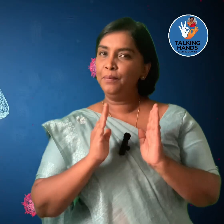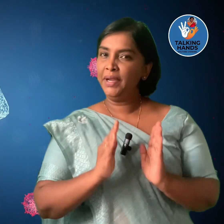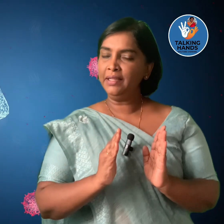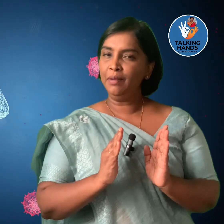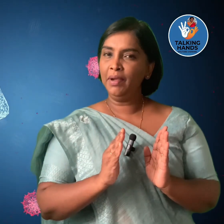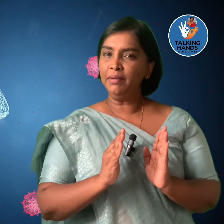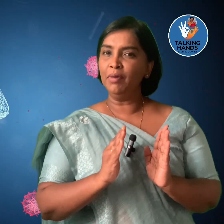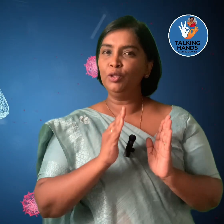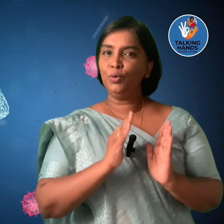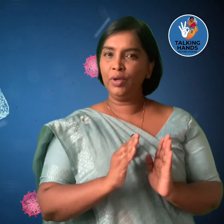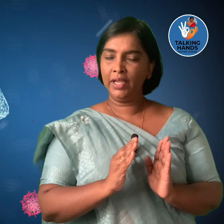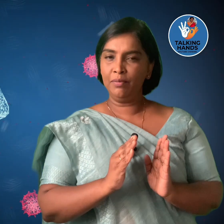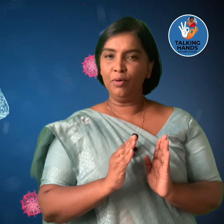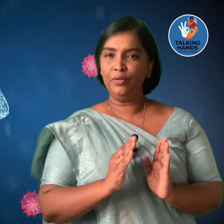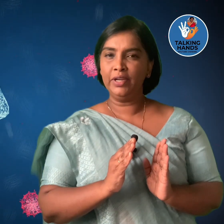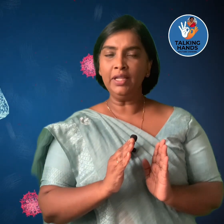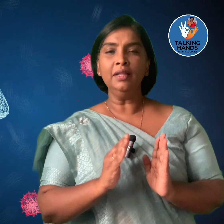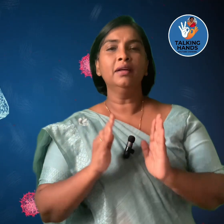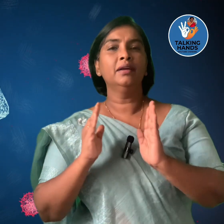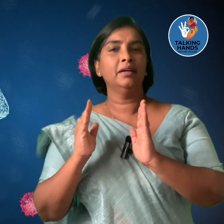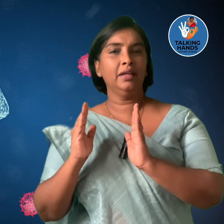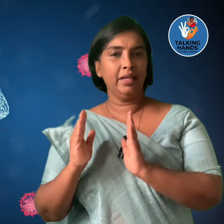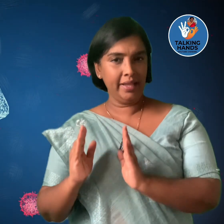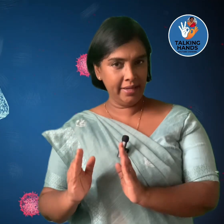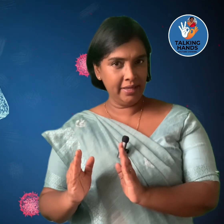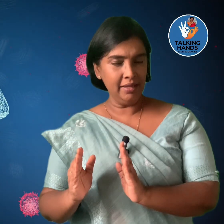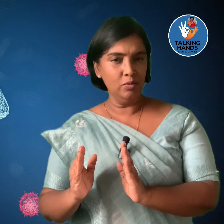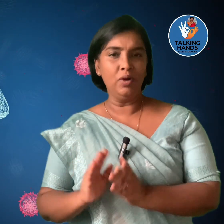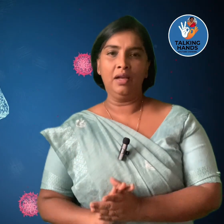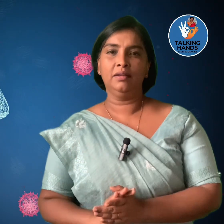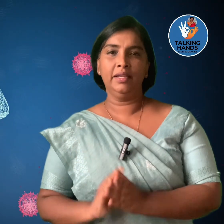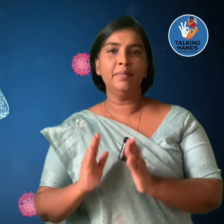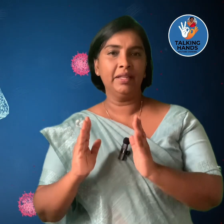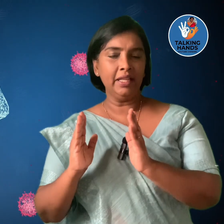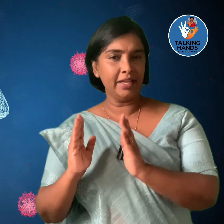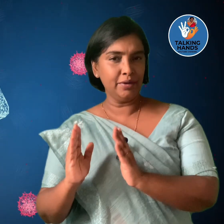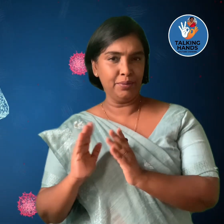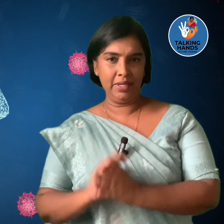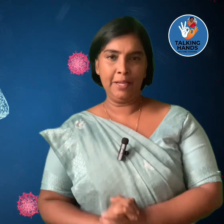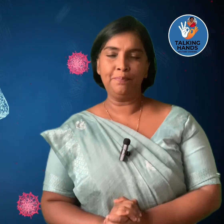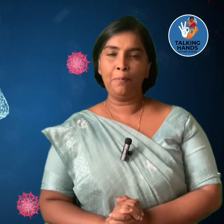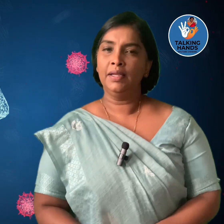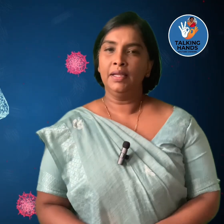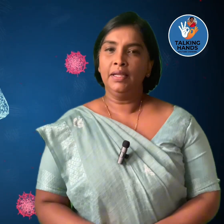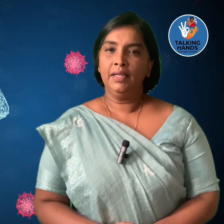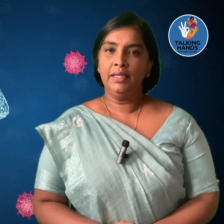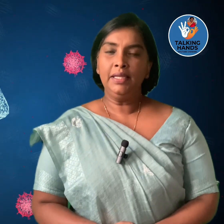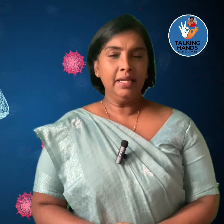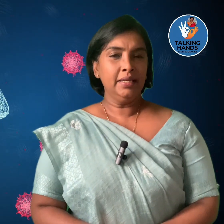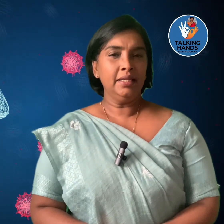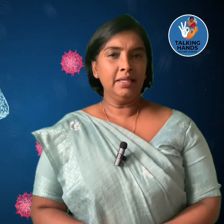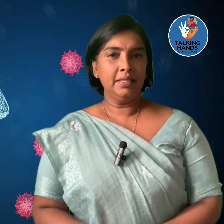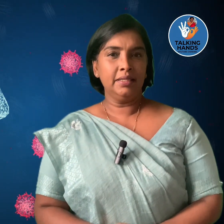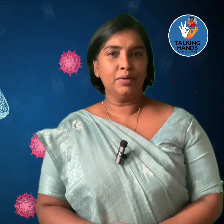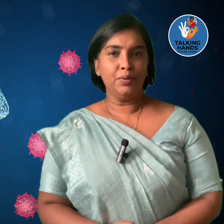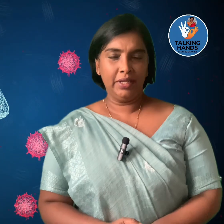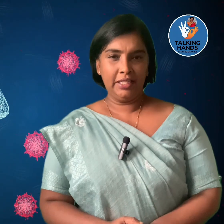මේක තමයි මදුරුවකින් වෙන එක උණ. එහෙම නැත්නම් එක රෝගයක්. ඊළඟට රෝගිය